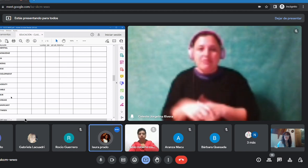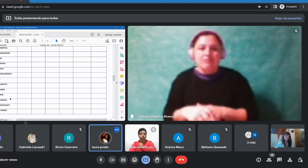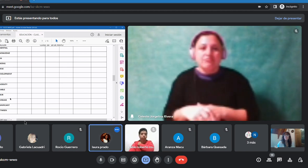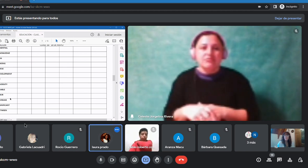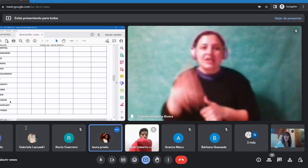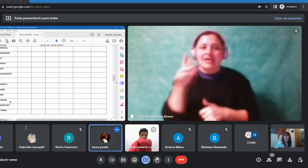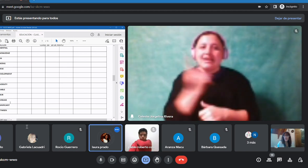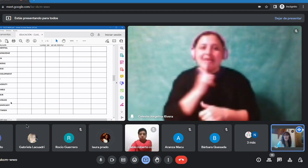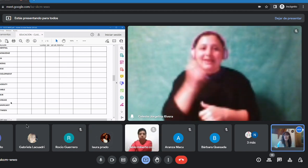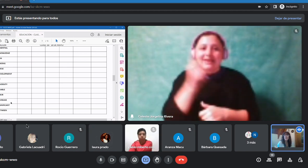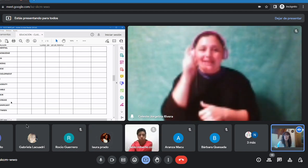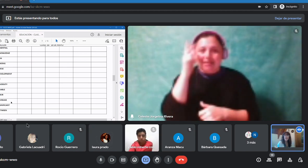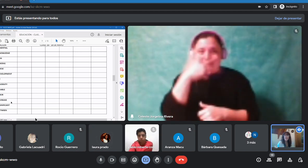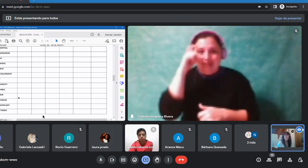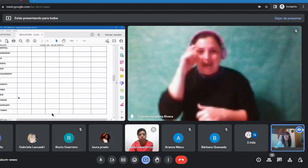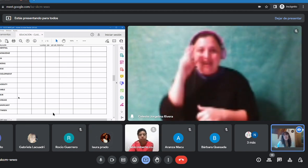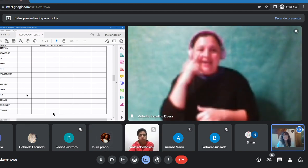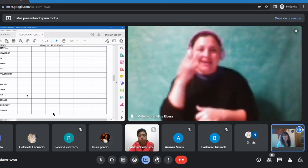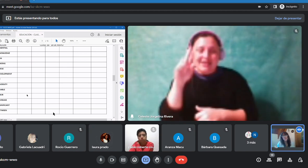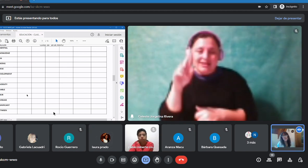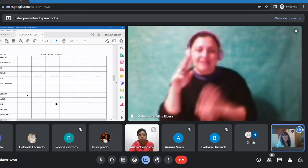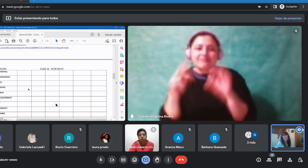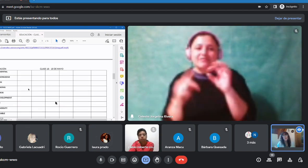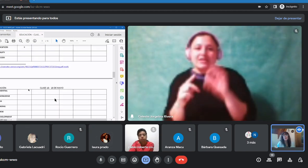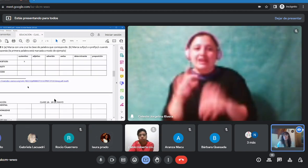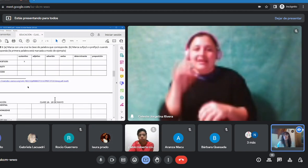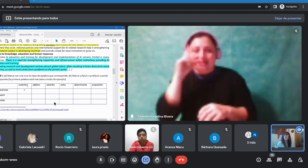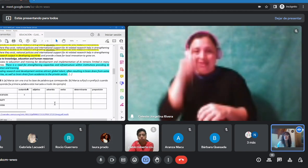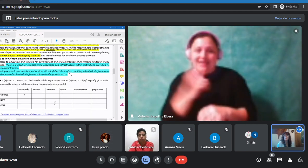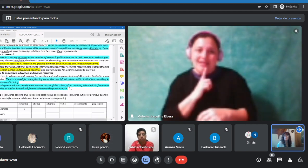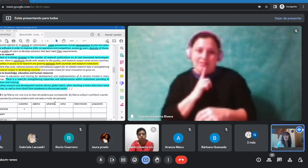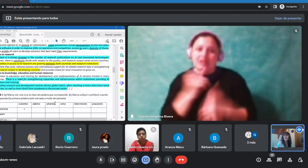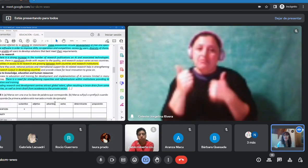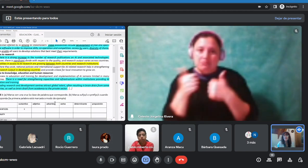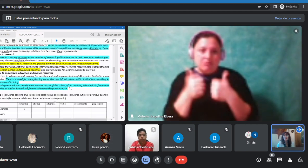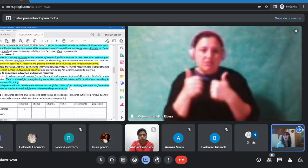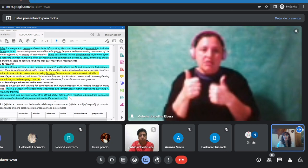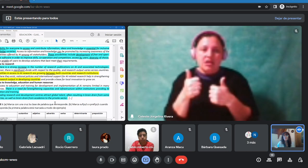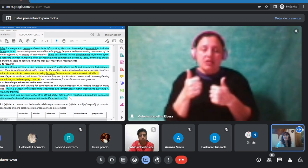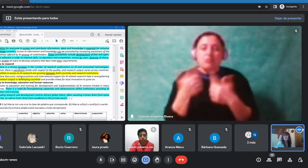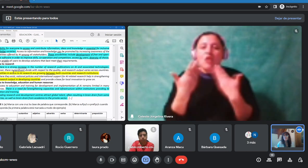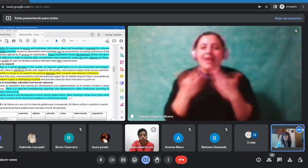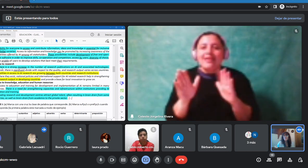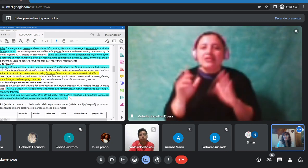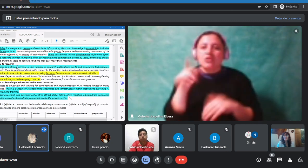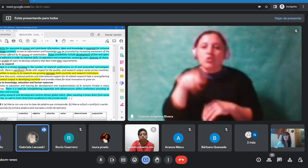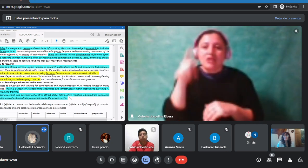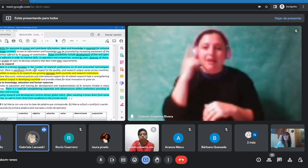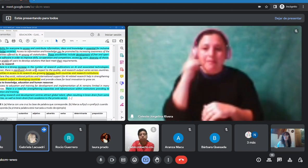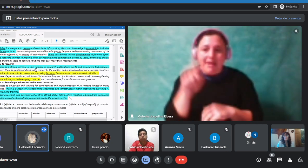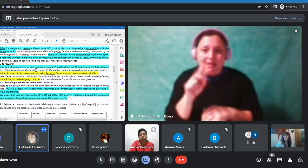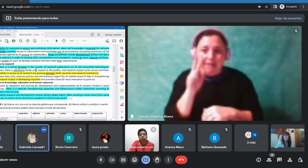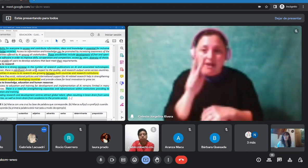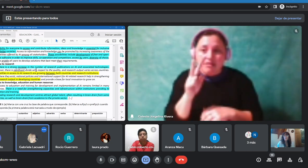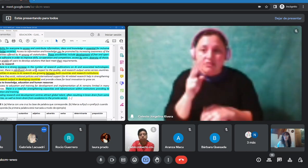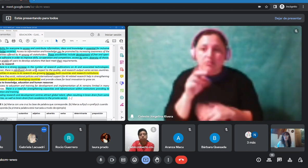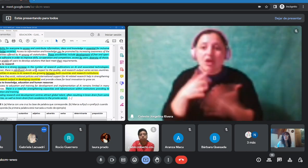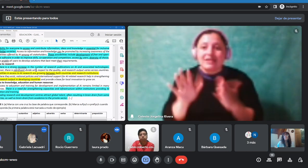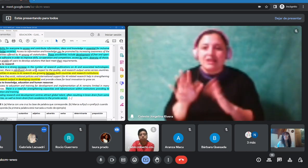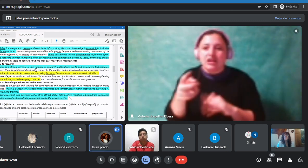Determinante. Bien. Increase puede ser sustantivo o verbo, nos fijamos en el texto. Está como verbo.